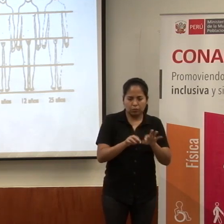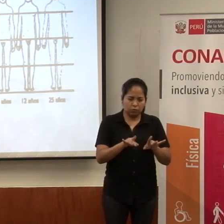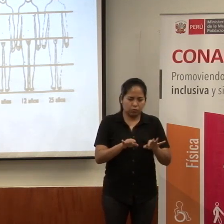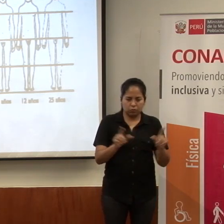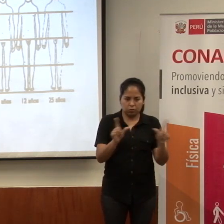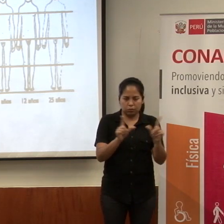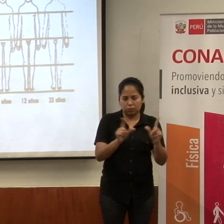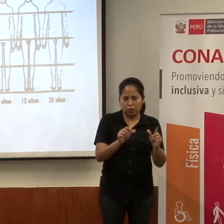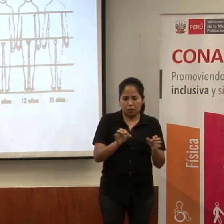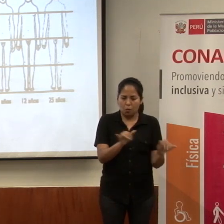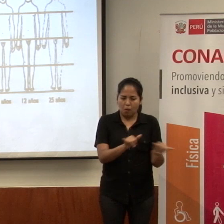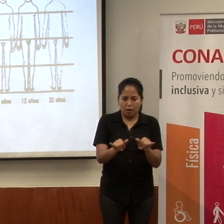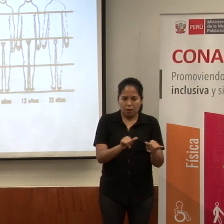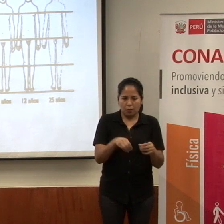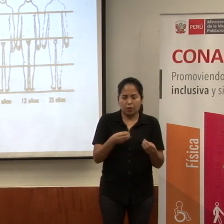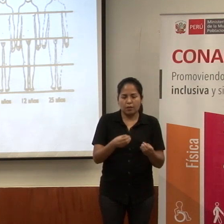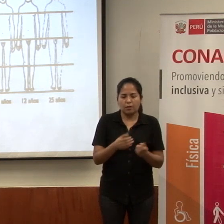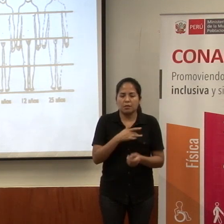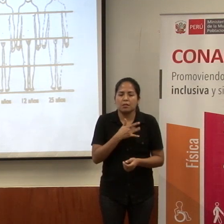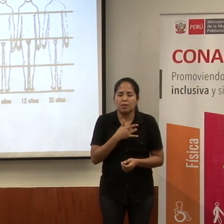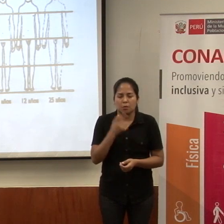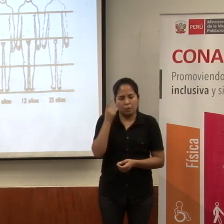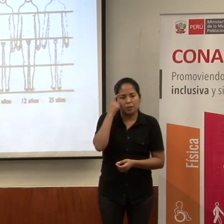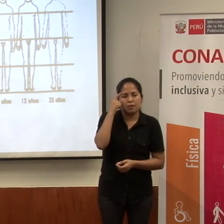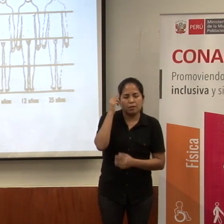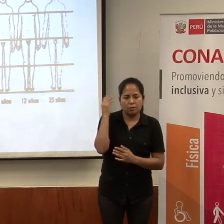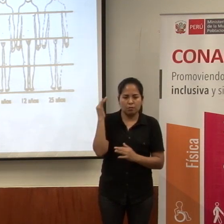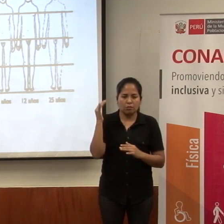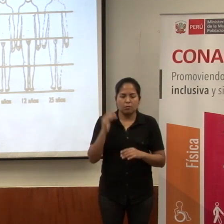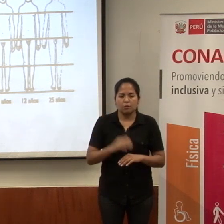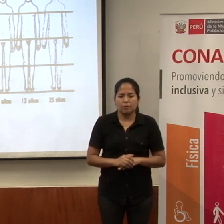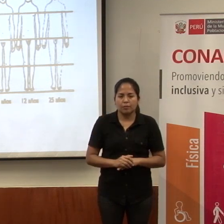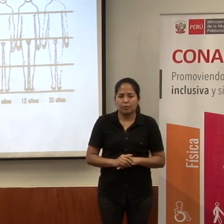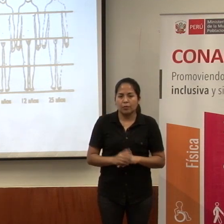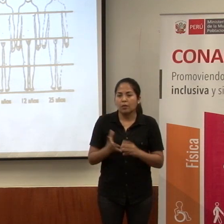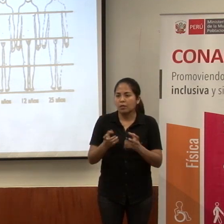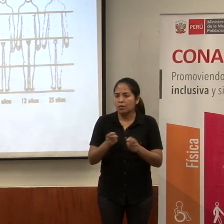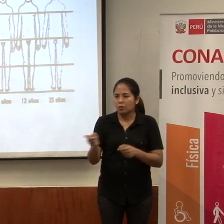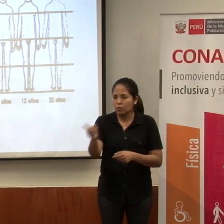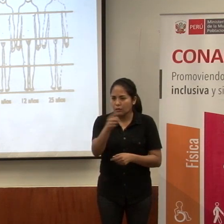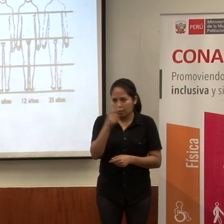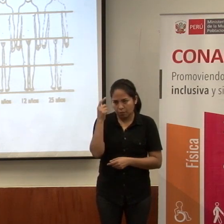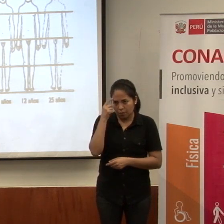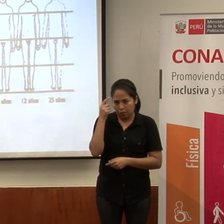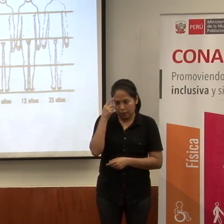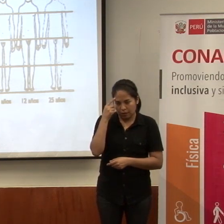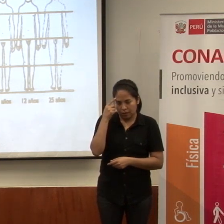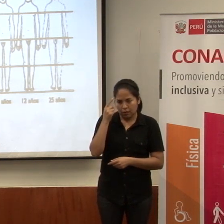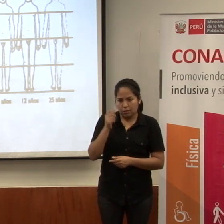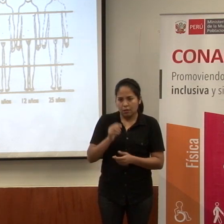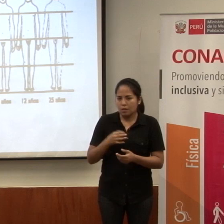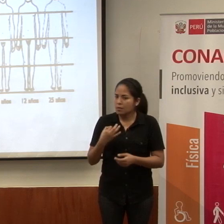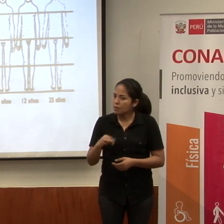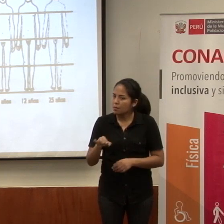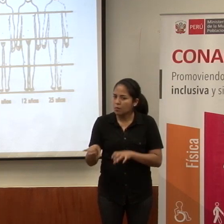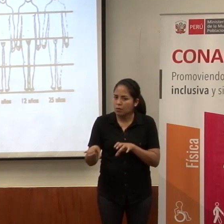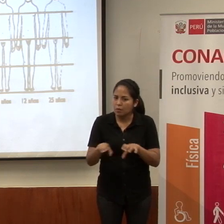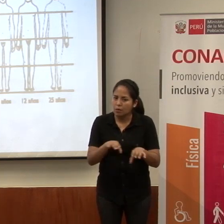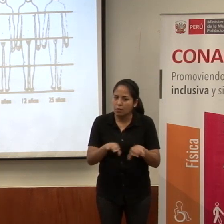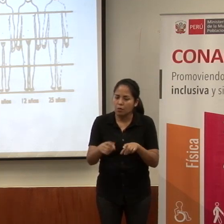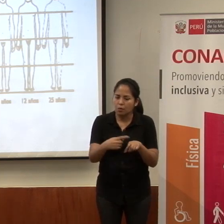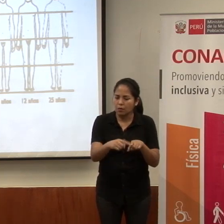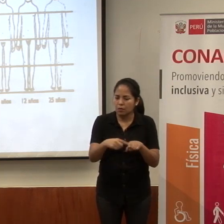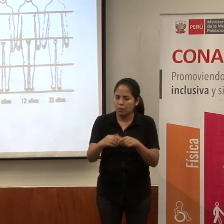para sentir, para desarrollar capacidades. Entonces, yo quiero instalar este concepto, en general siempre lo hago en cualquier